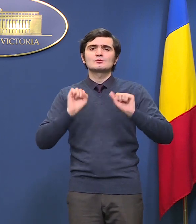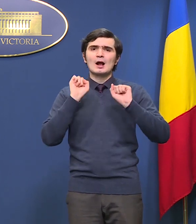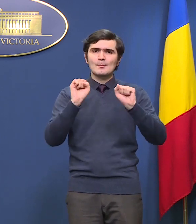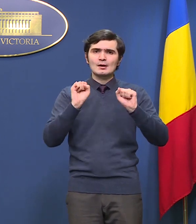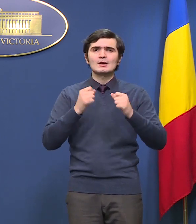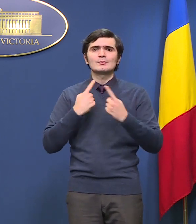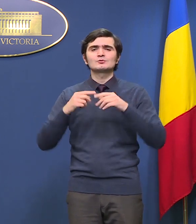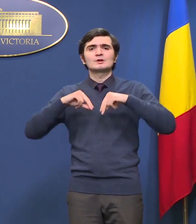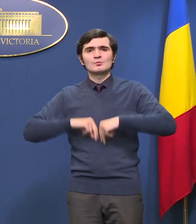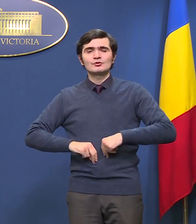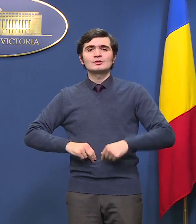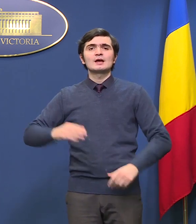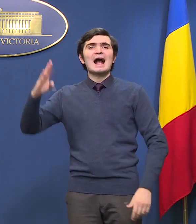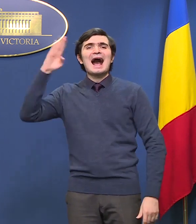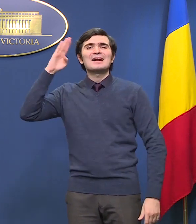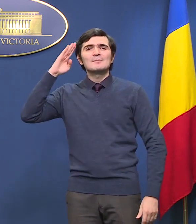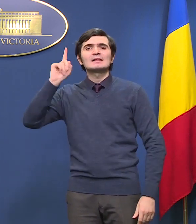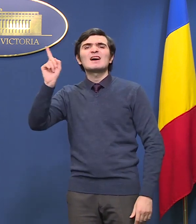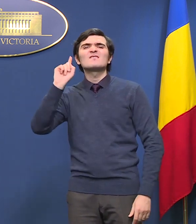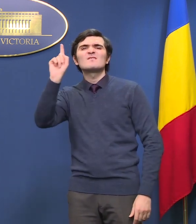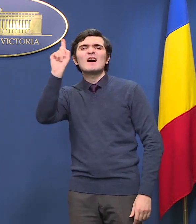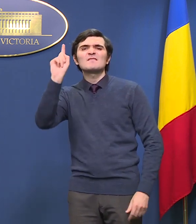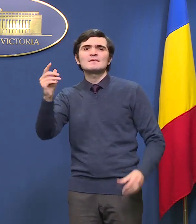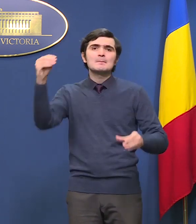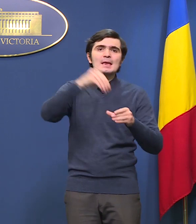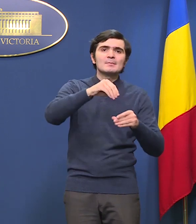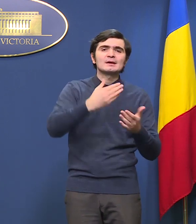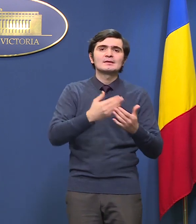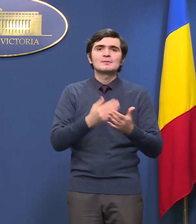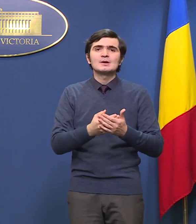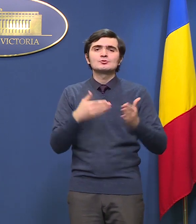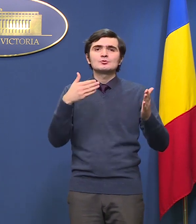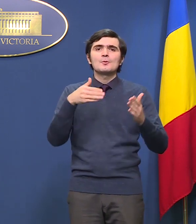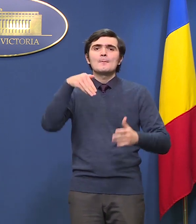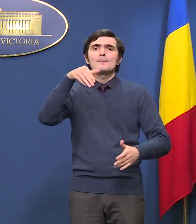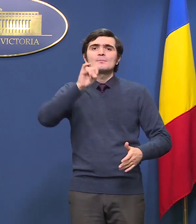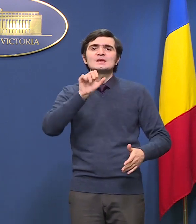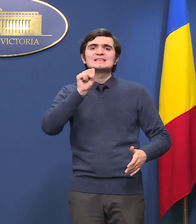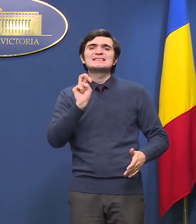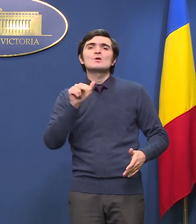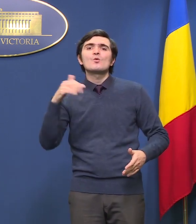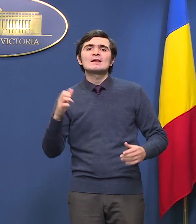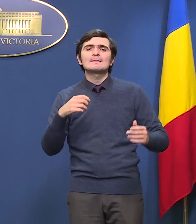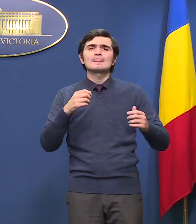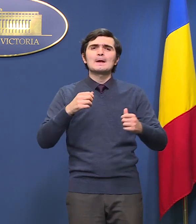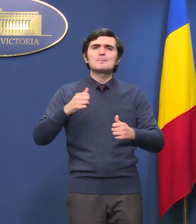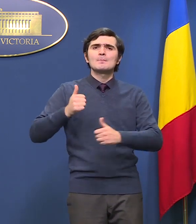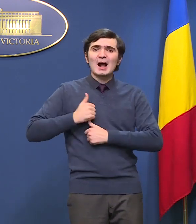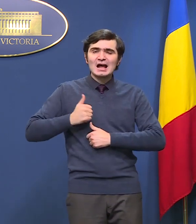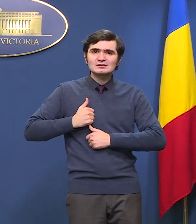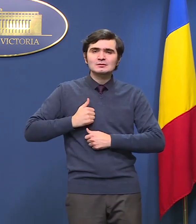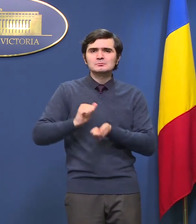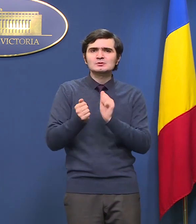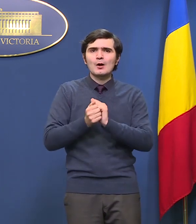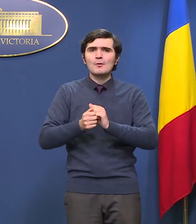Armata va fi implicată în misiuni de pază, în misiuni de patrulare și